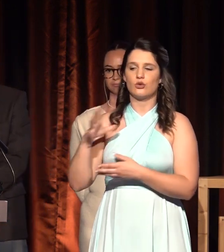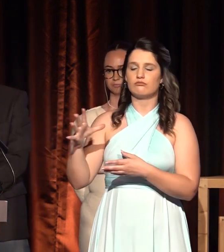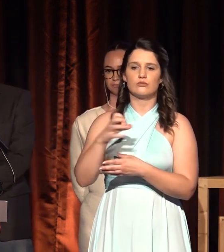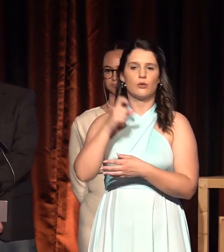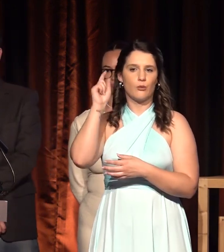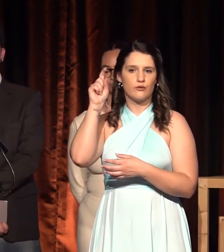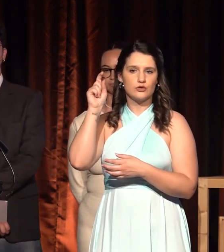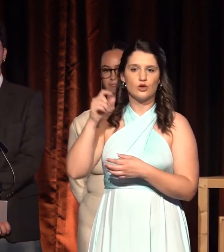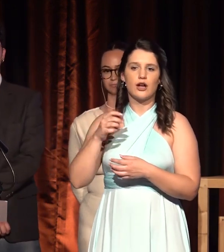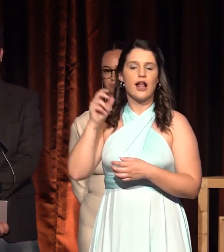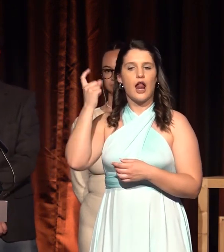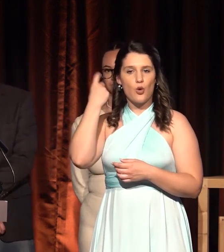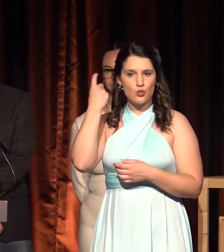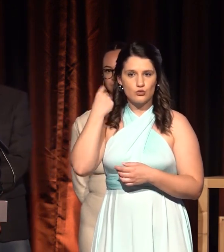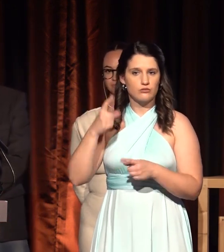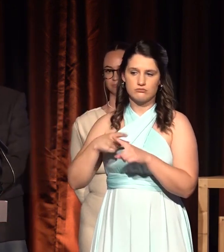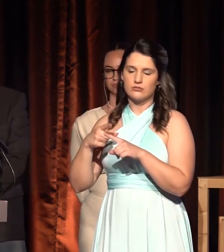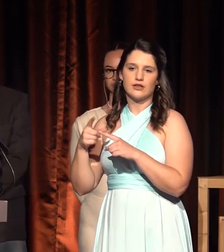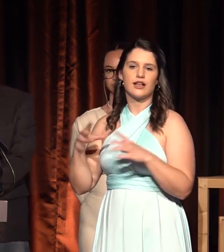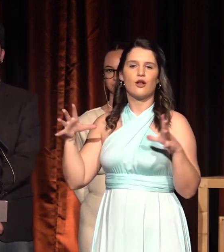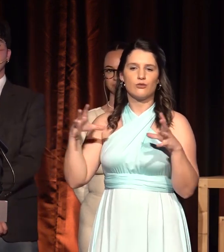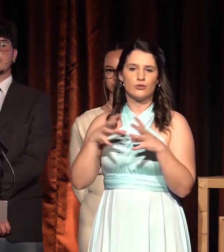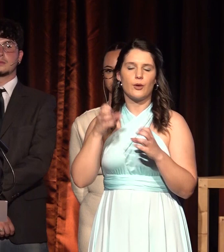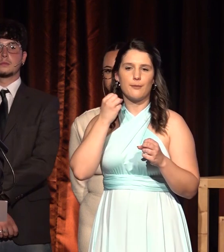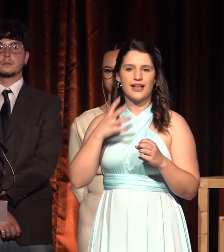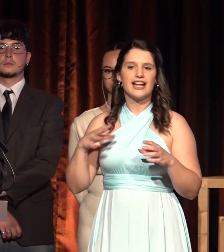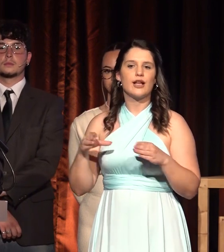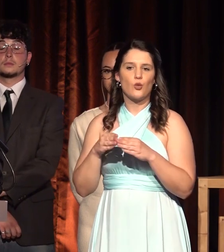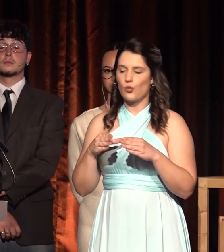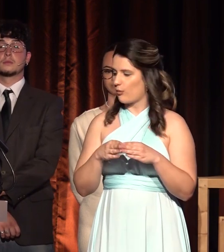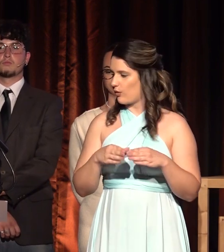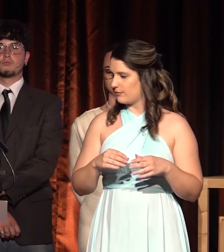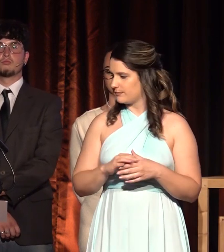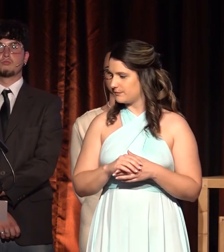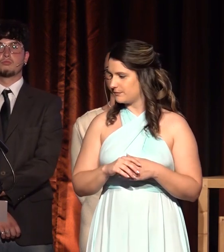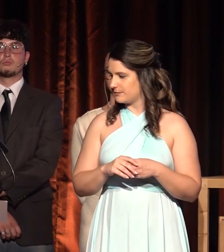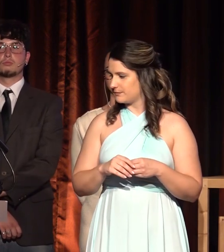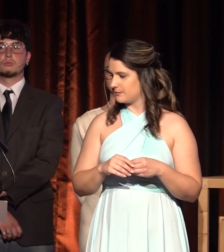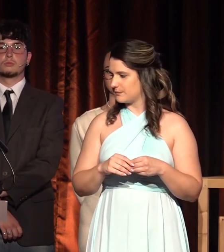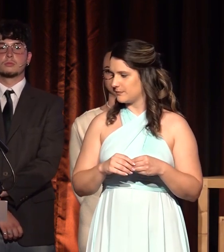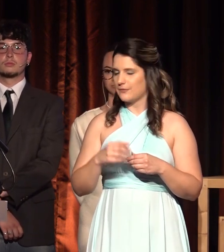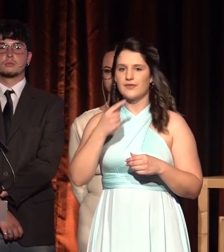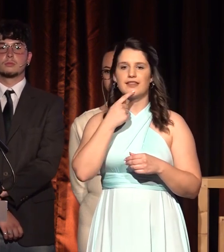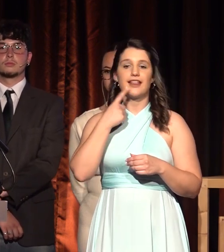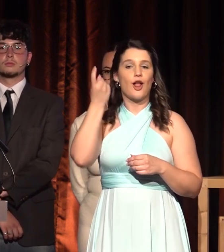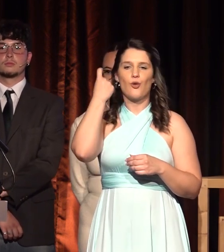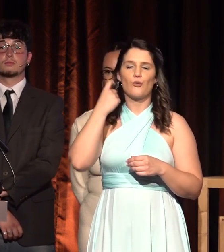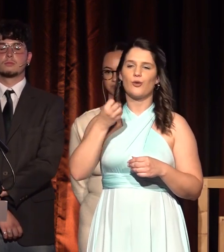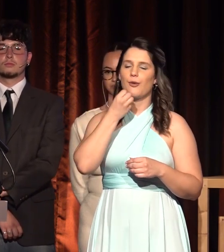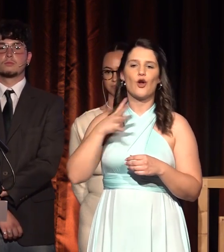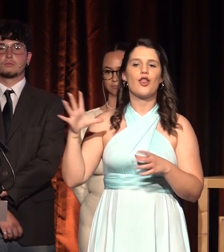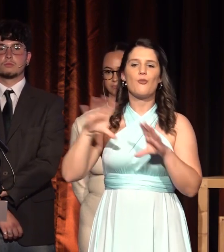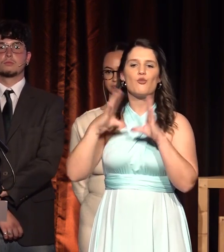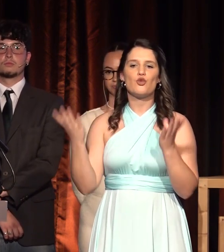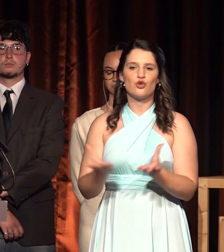crec que podem dir que l'Institut Montsià és el millor institut del món perquè té els millors alumnes del món i perquè té els